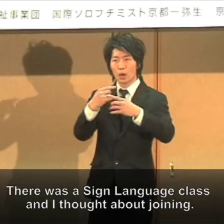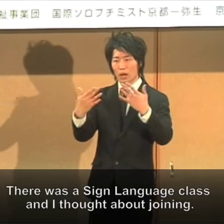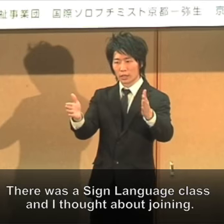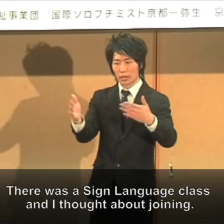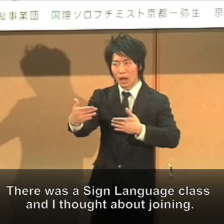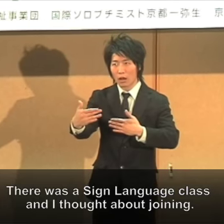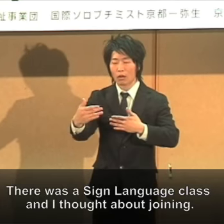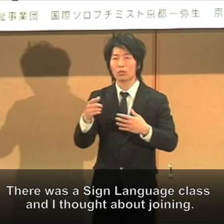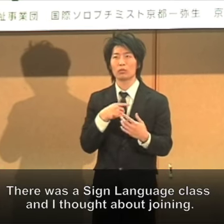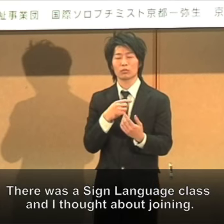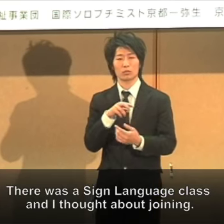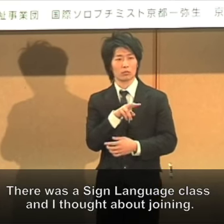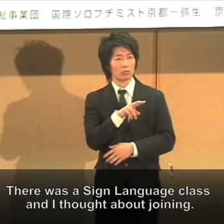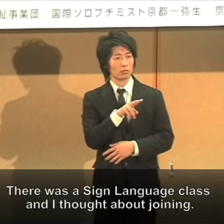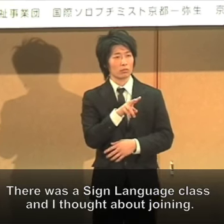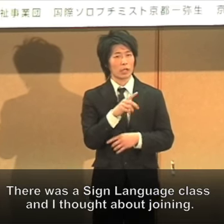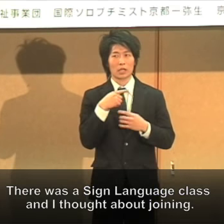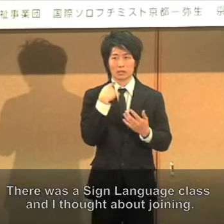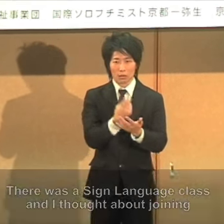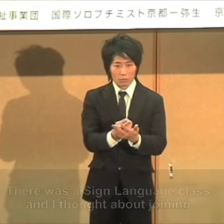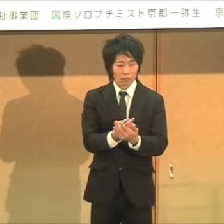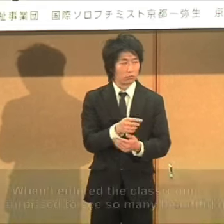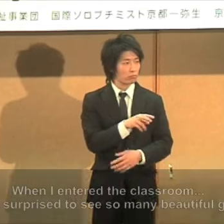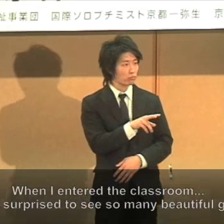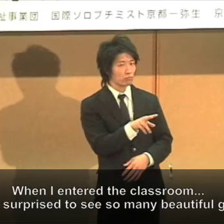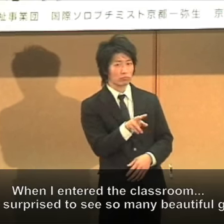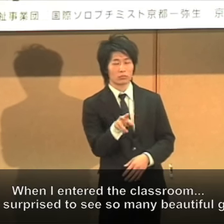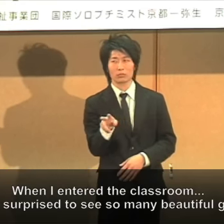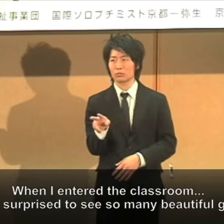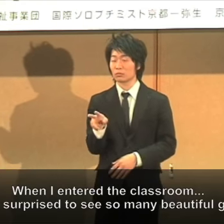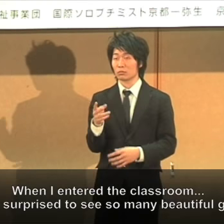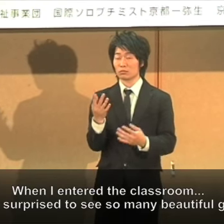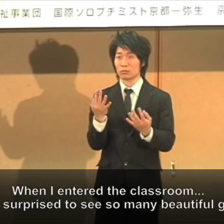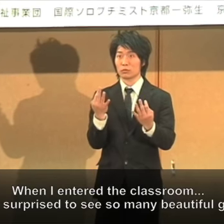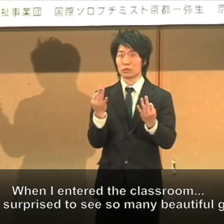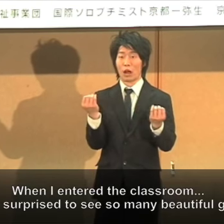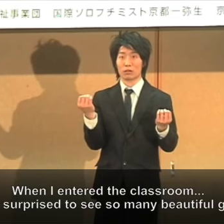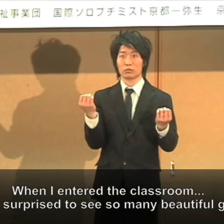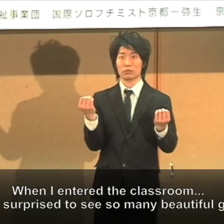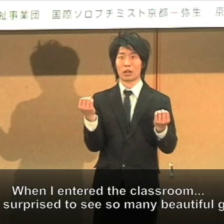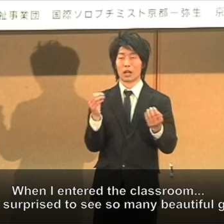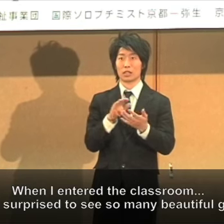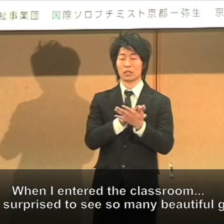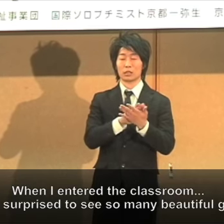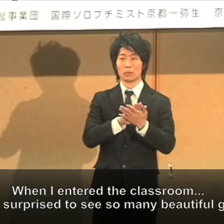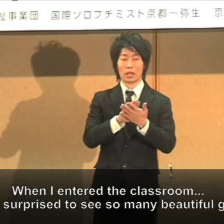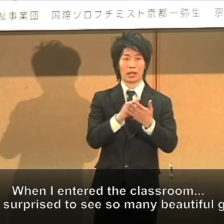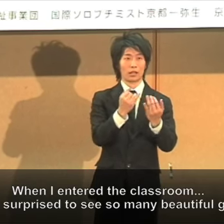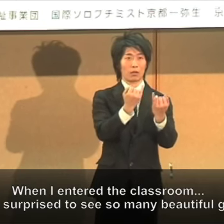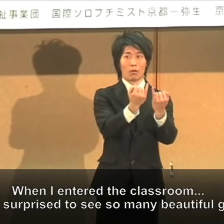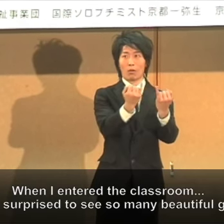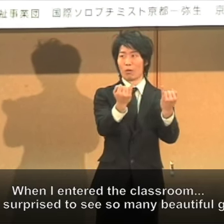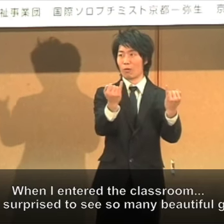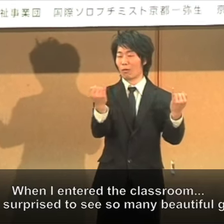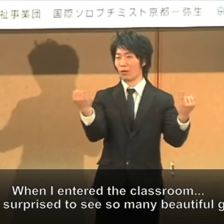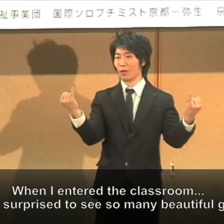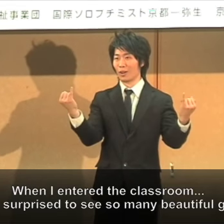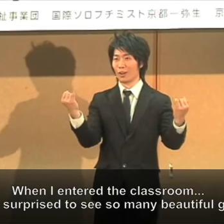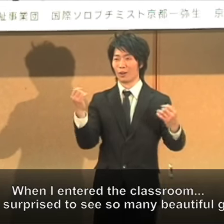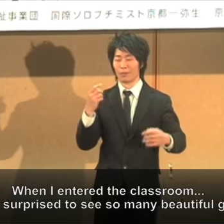ました。またシワ教室があって、そこに入ると周りを見るとたくさんの人がいて、まあ美人もいました、美人の女の子も